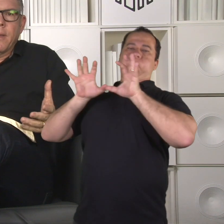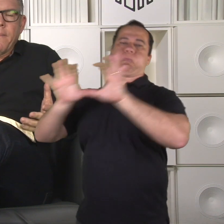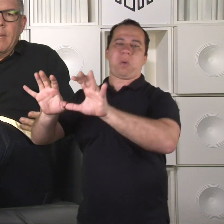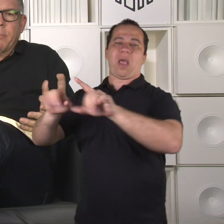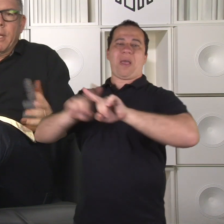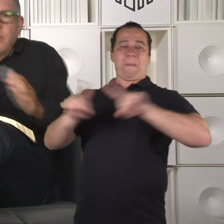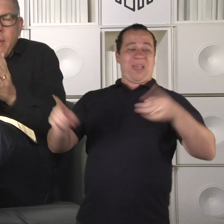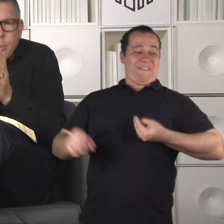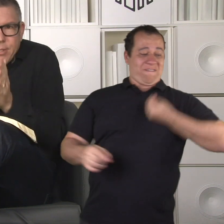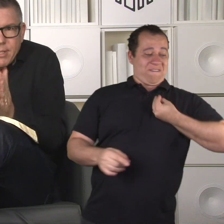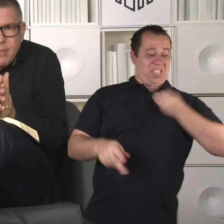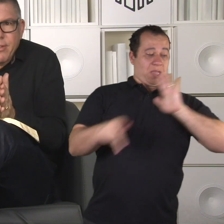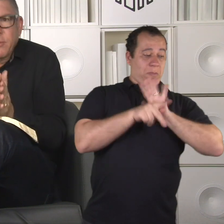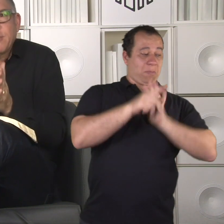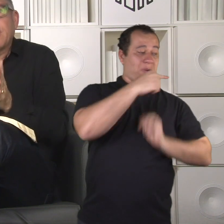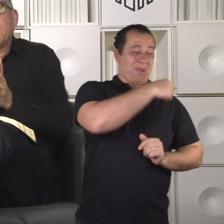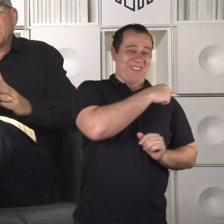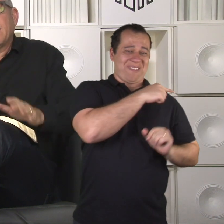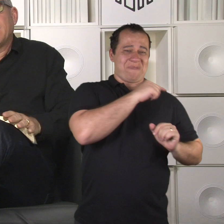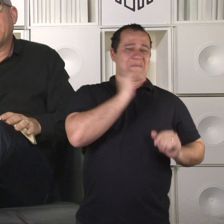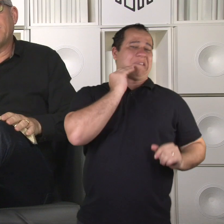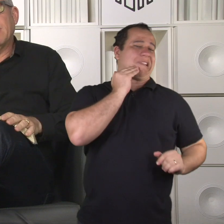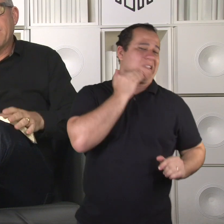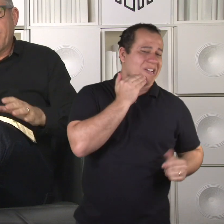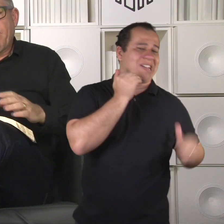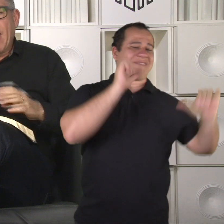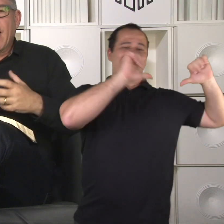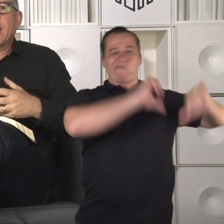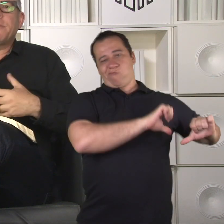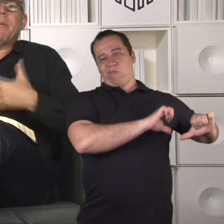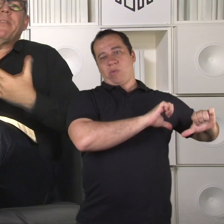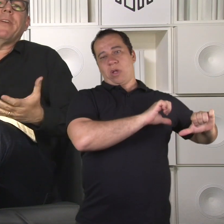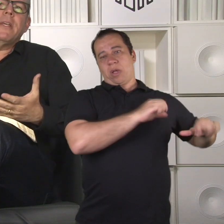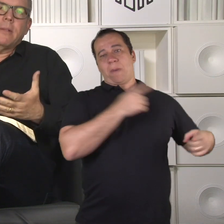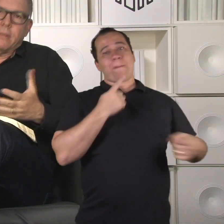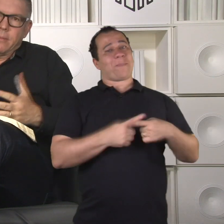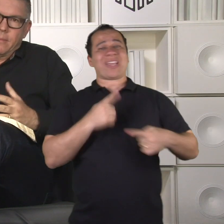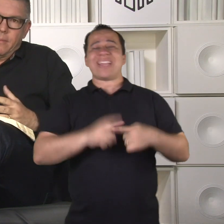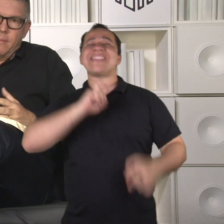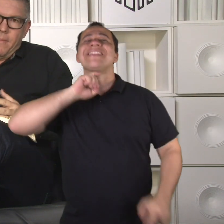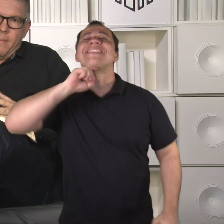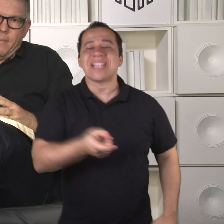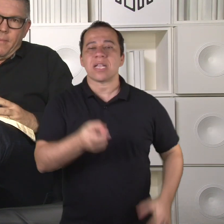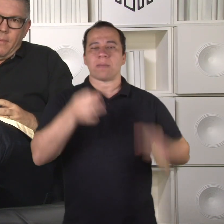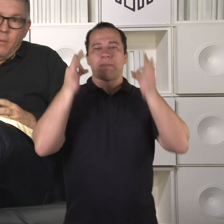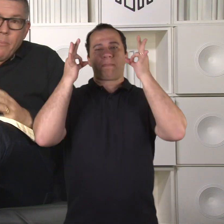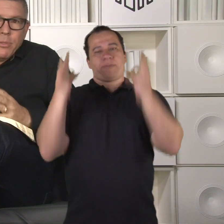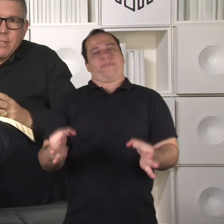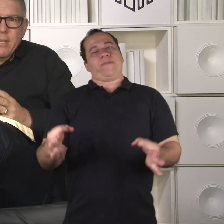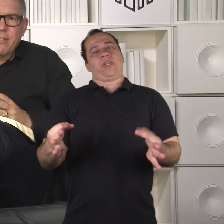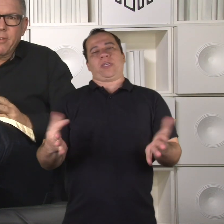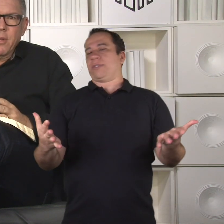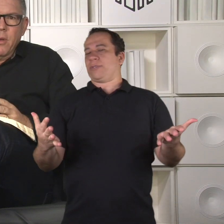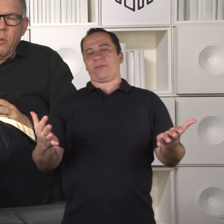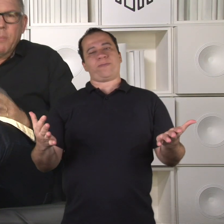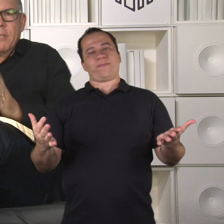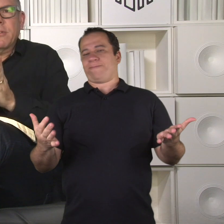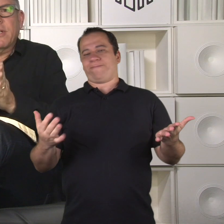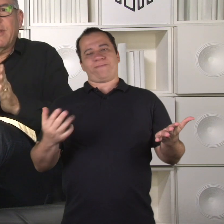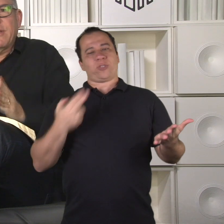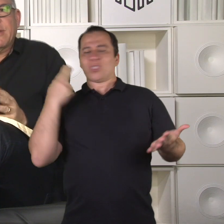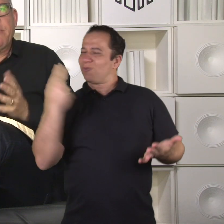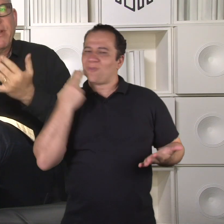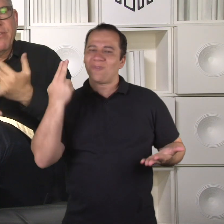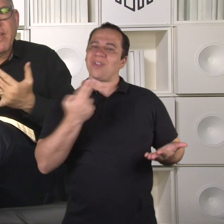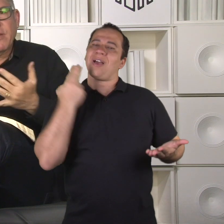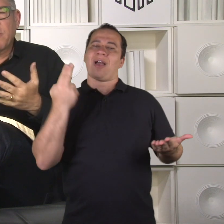torta. Porque não é possível um ser humano pagar de perfeito. Não é possível. Uma pessoa